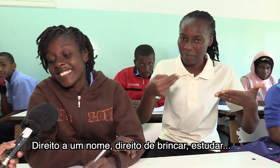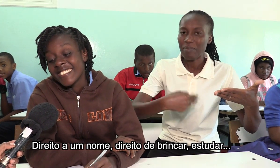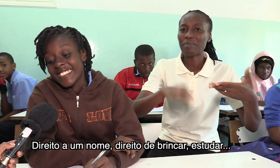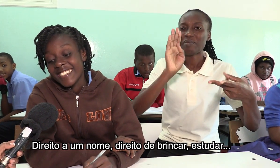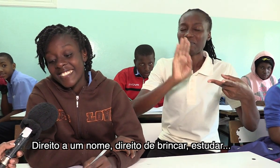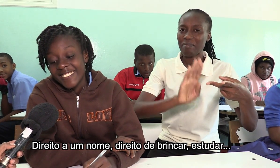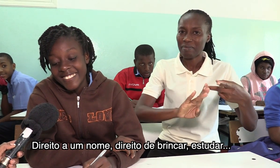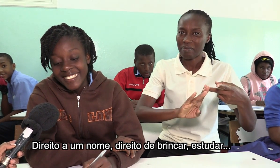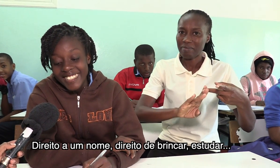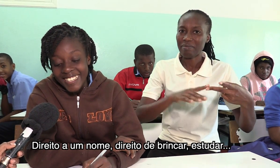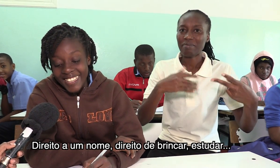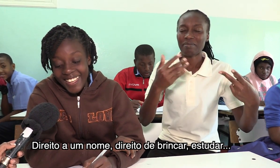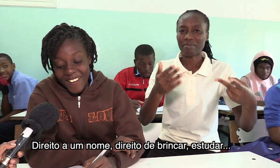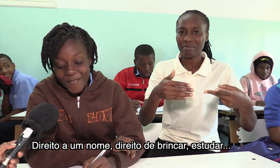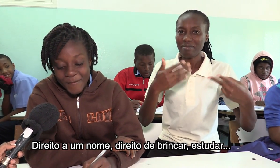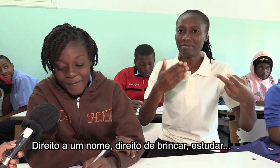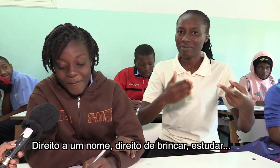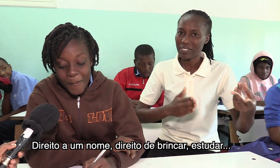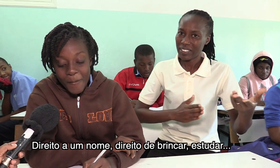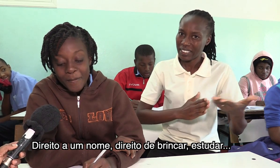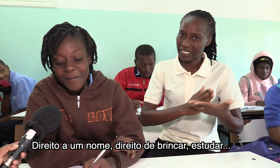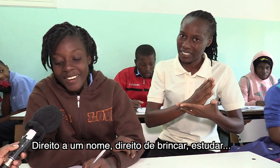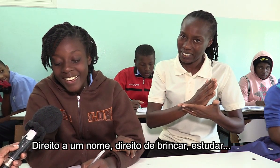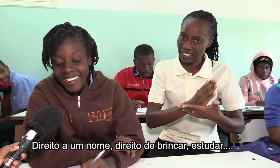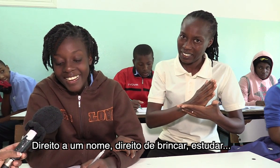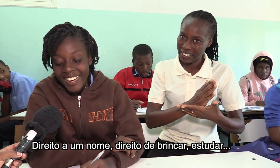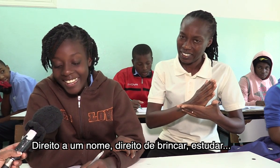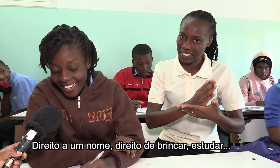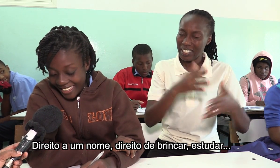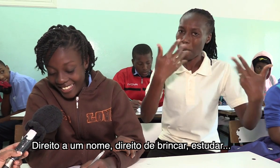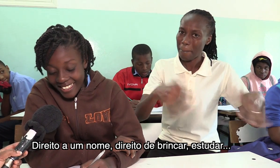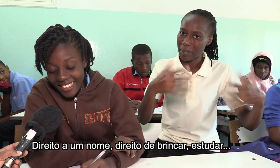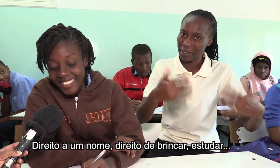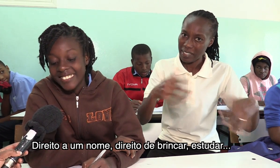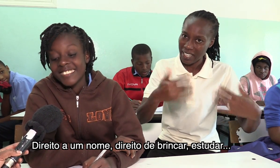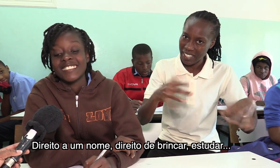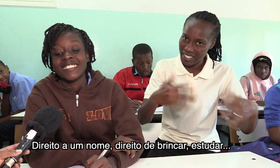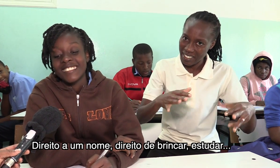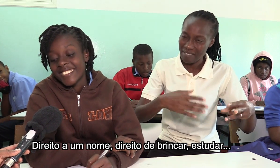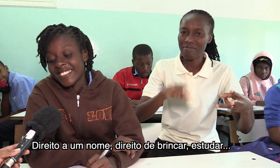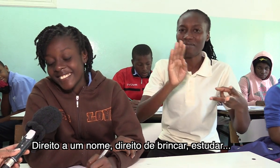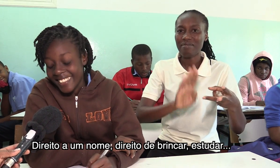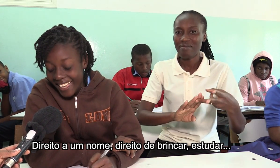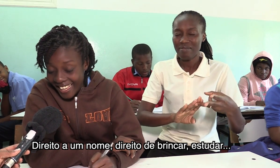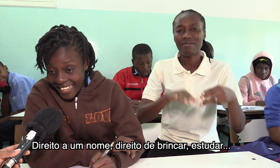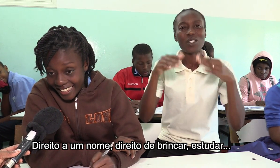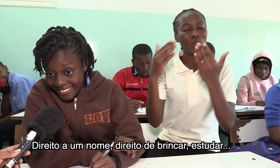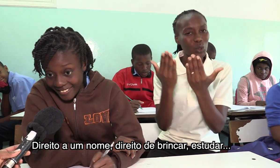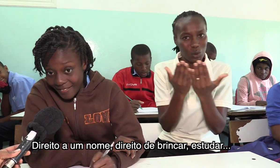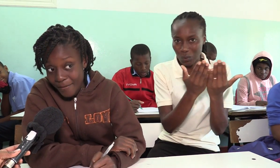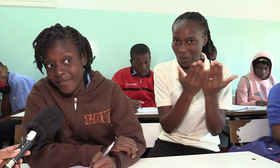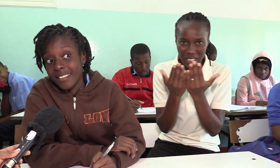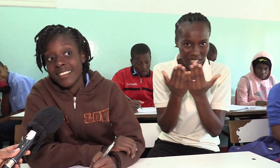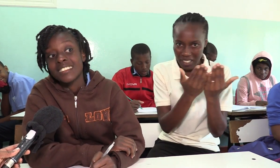direito de brincar, estudar.